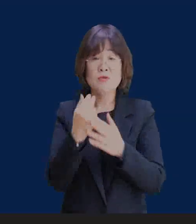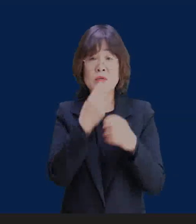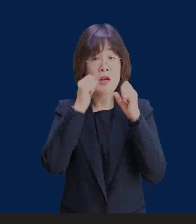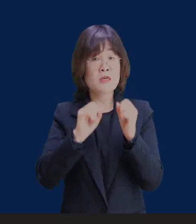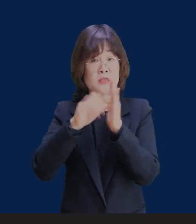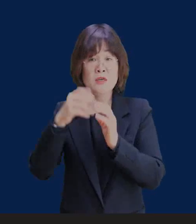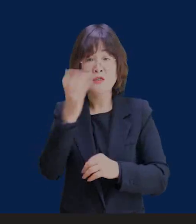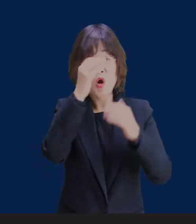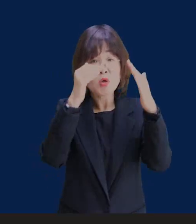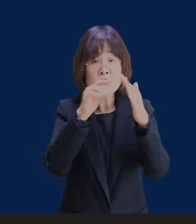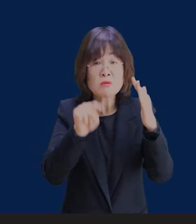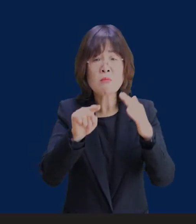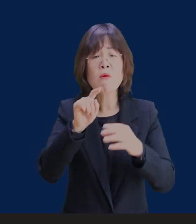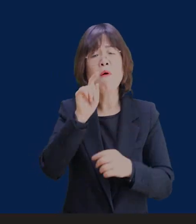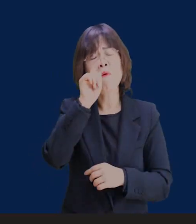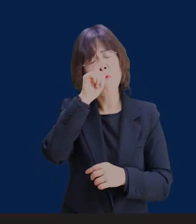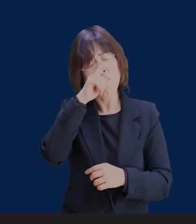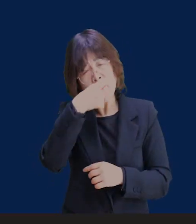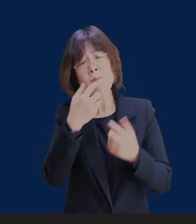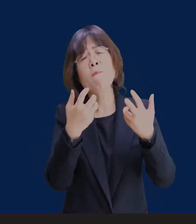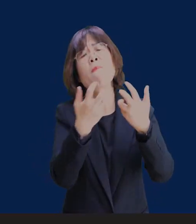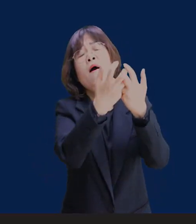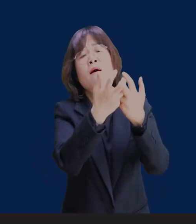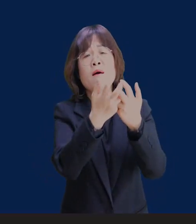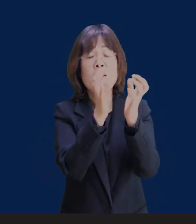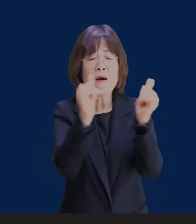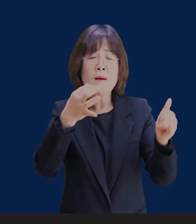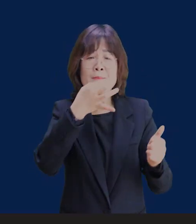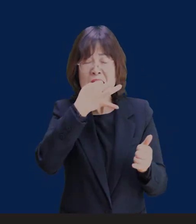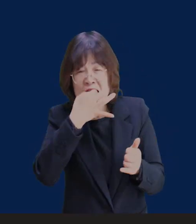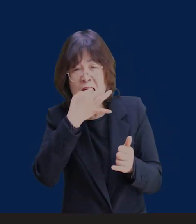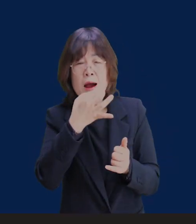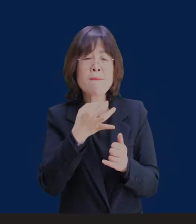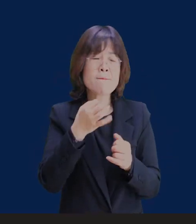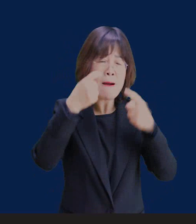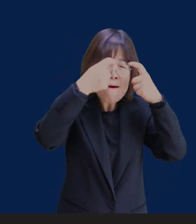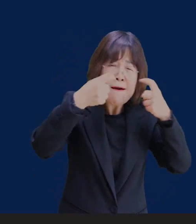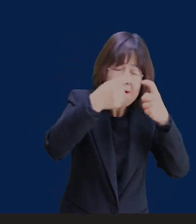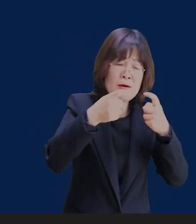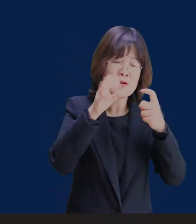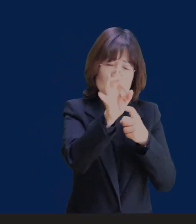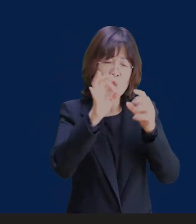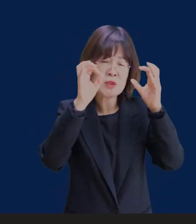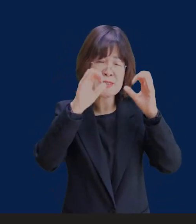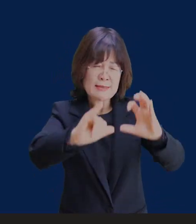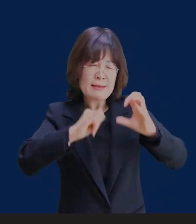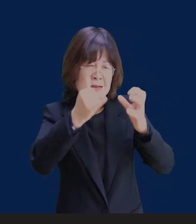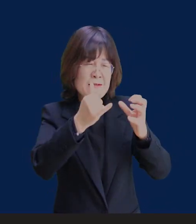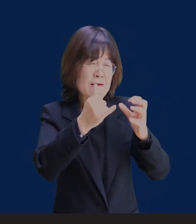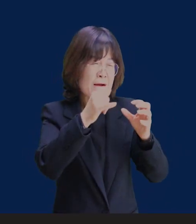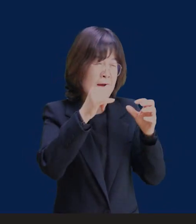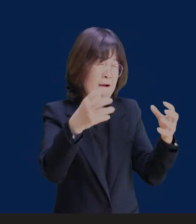예수님 당시의 성전은 이처럼 거룩하지 못했습니다. 온갖 탐욕과 욕심과 돈과